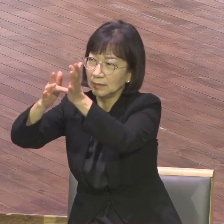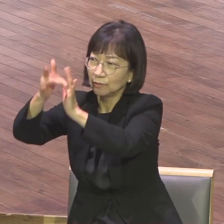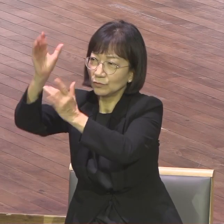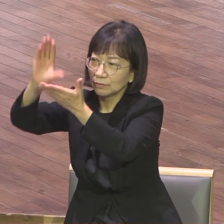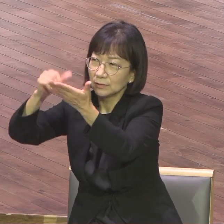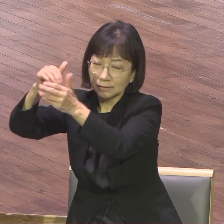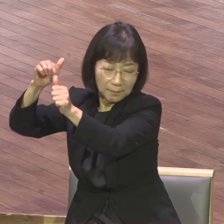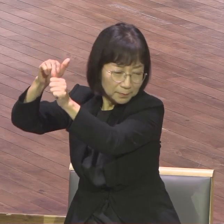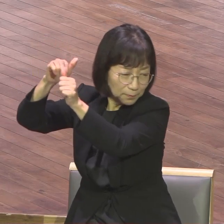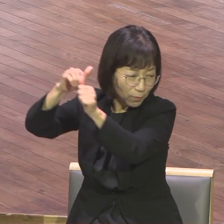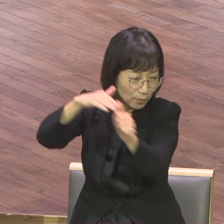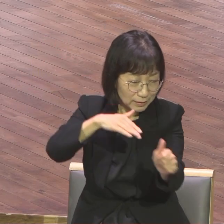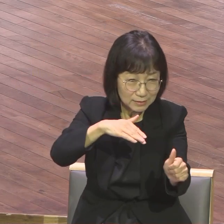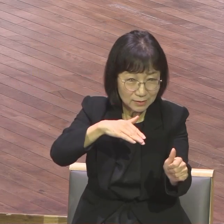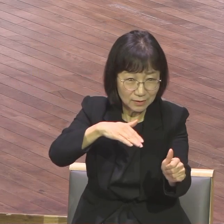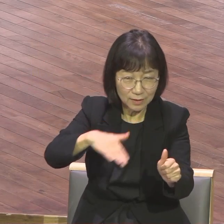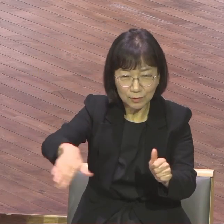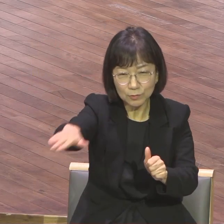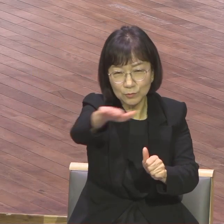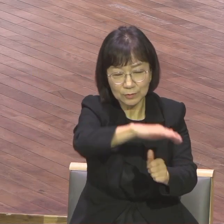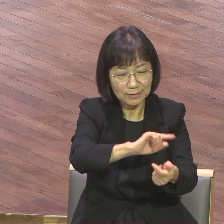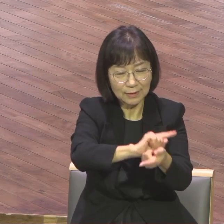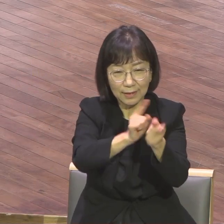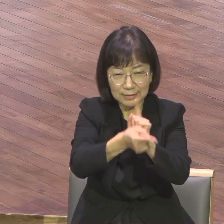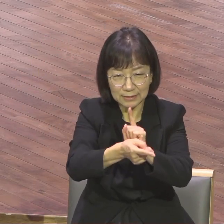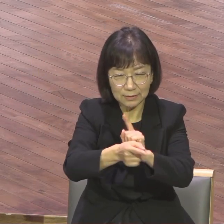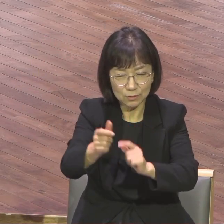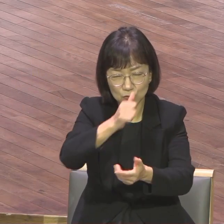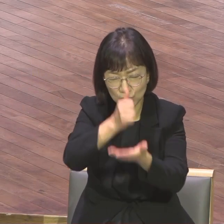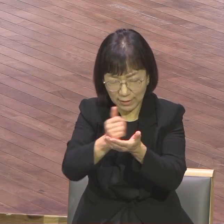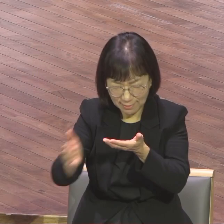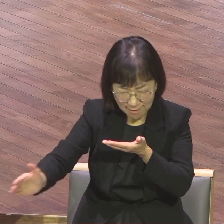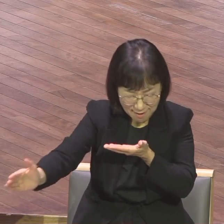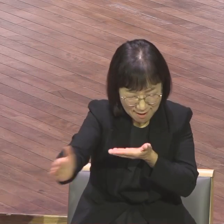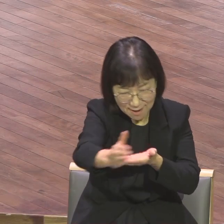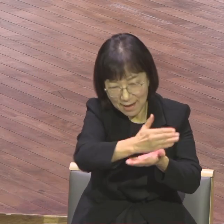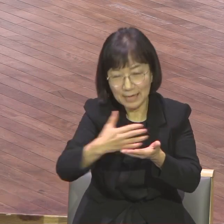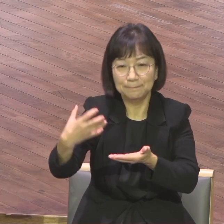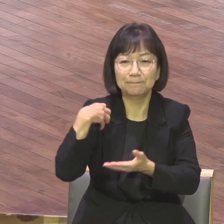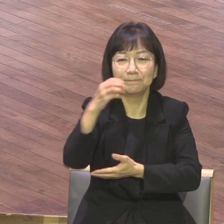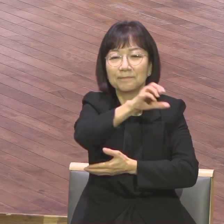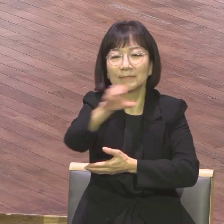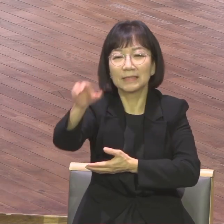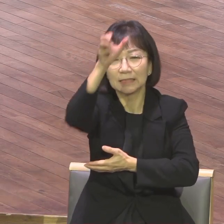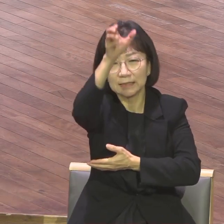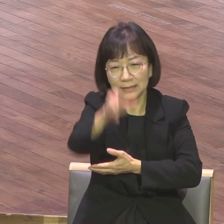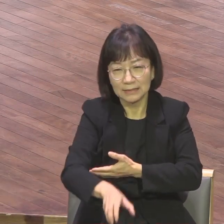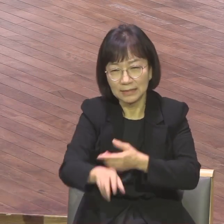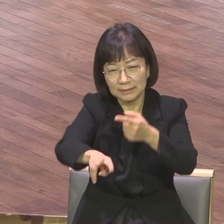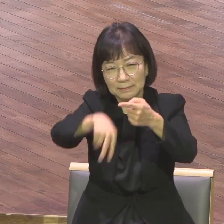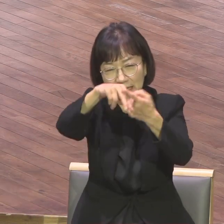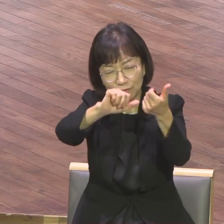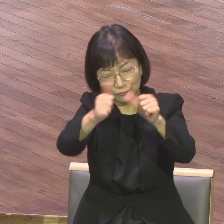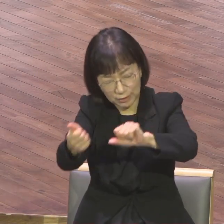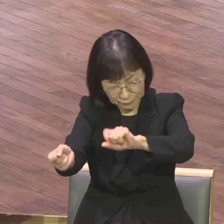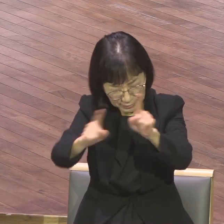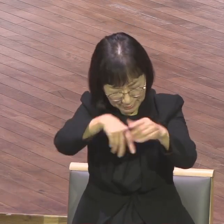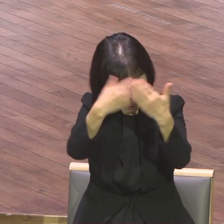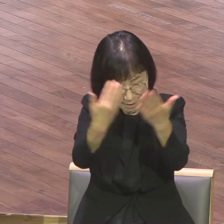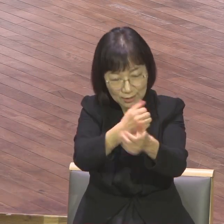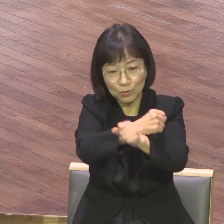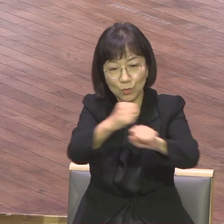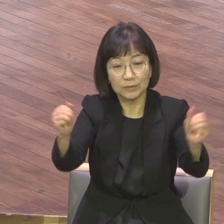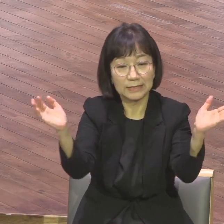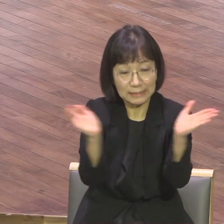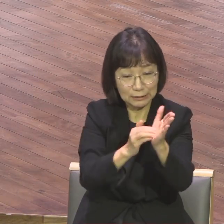그 처참한 죄의 대가를 치르게 하시고 모든 죄를 다 사해 주시고 다 이루시고